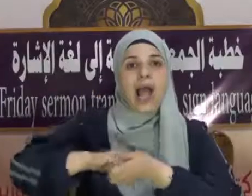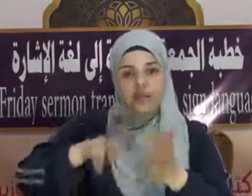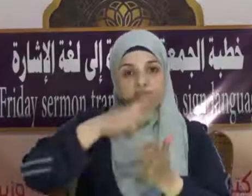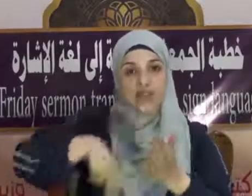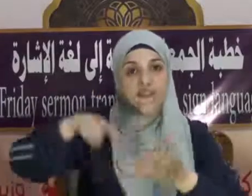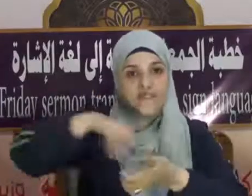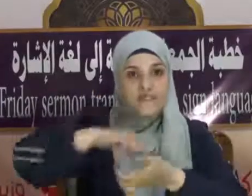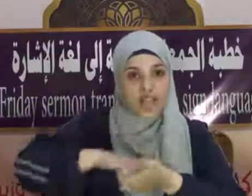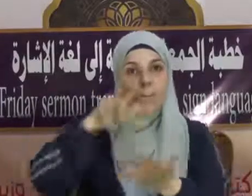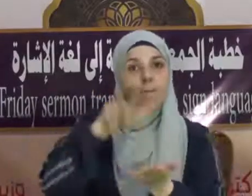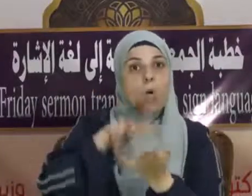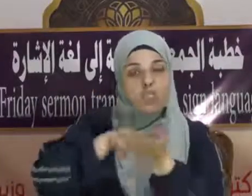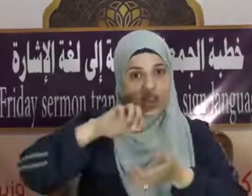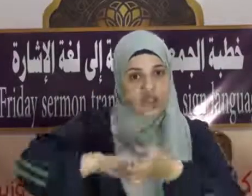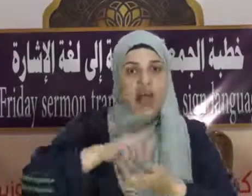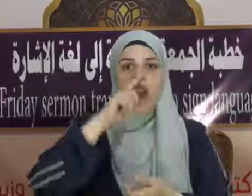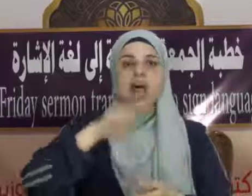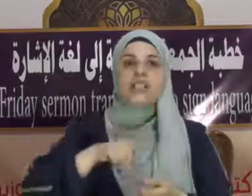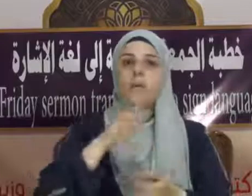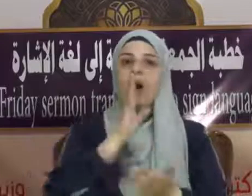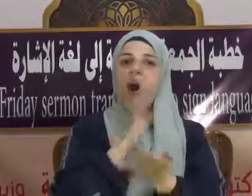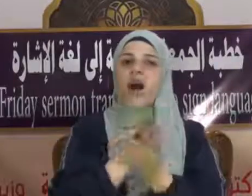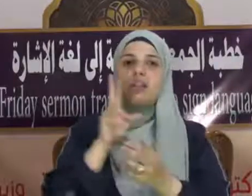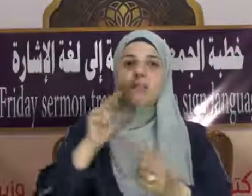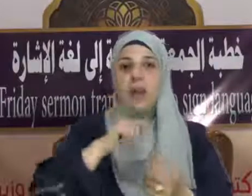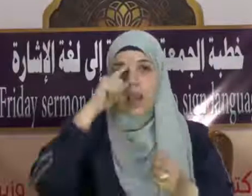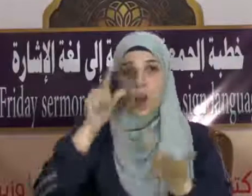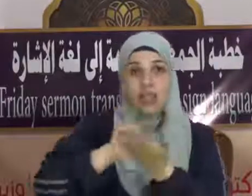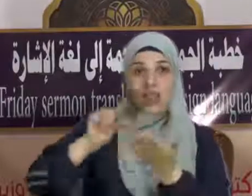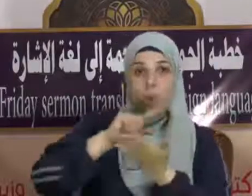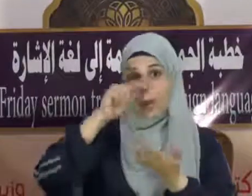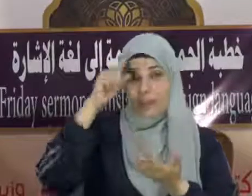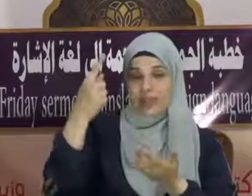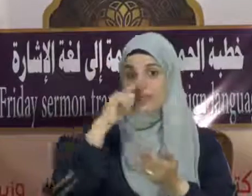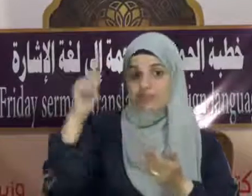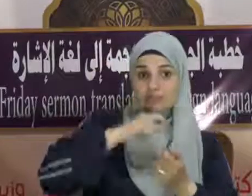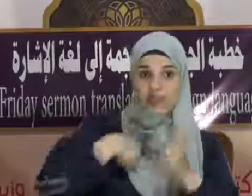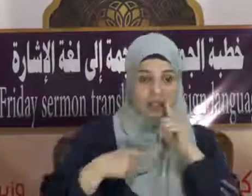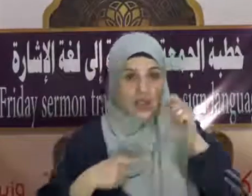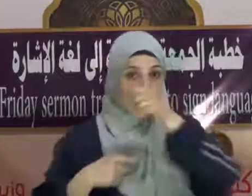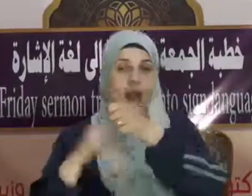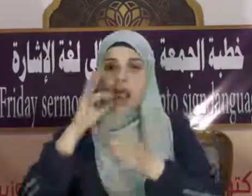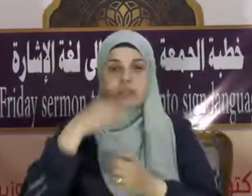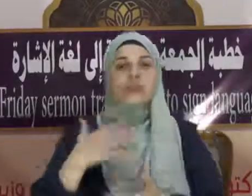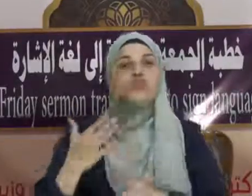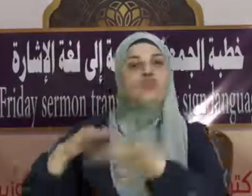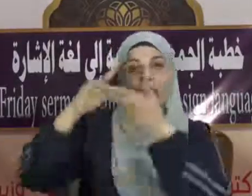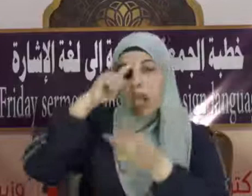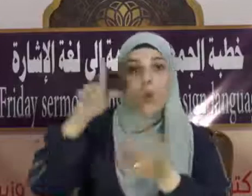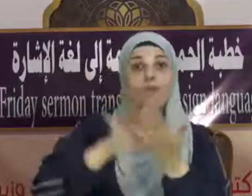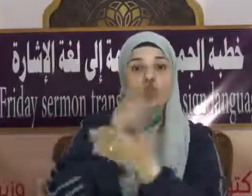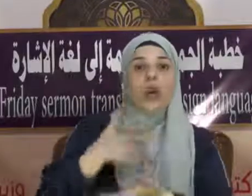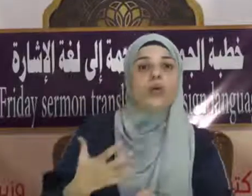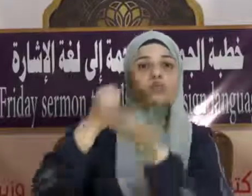والمواثيق والاتفاقيات، وألا يؤتى جارك من قبلك وأن تغيثه إذا استغاث